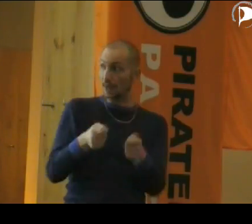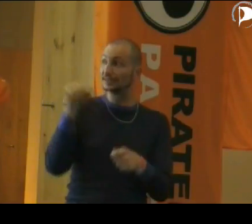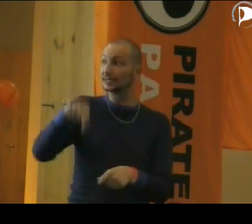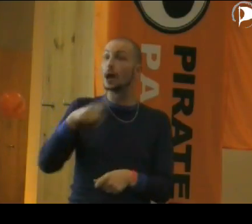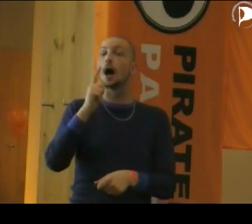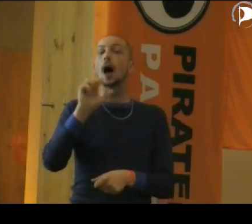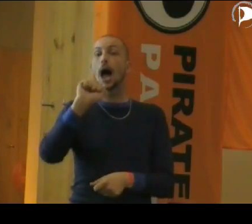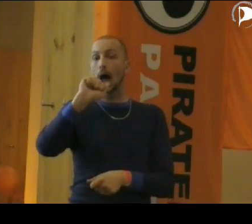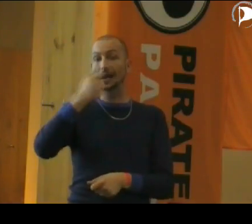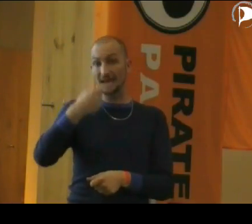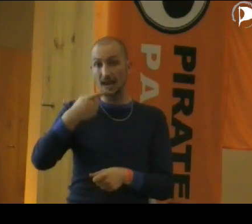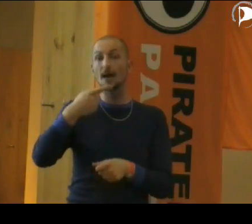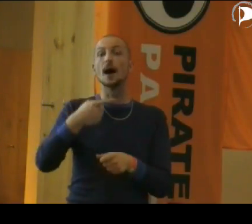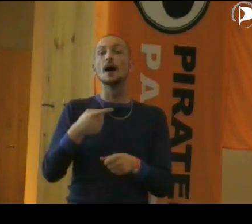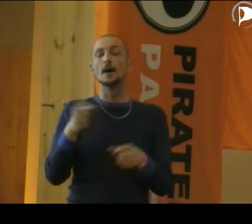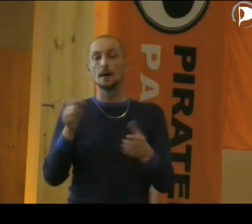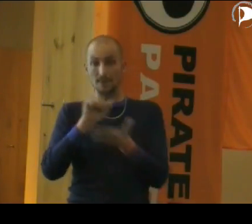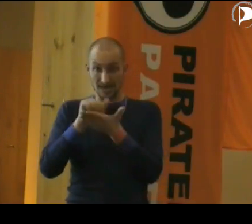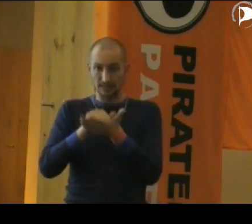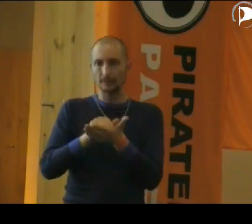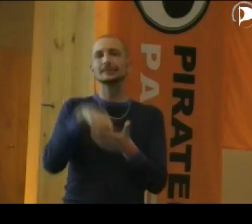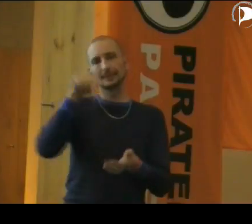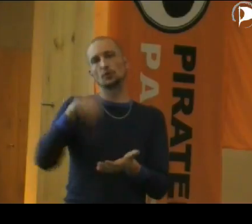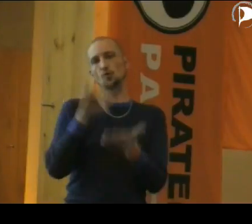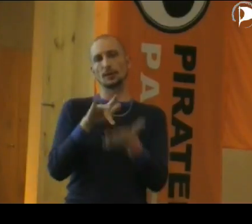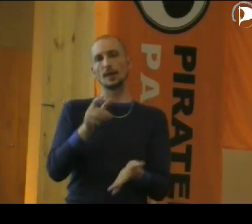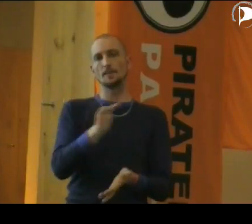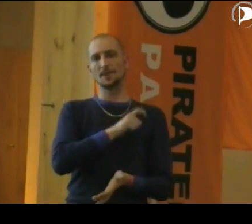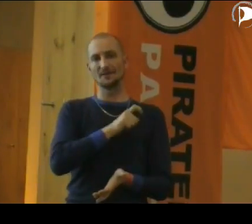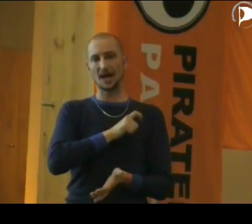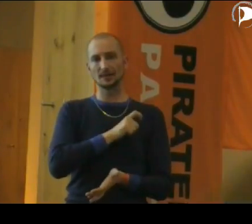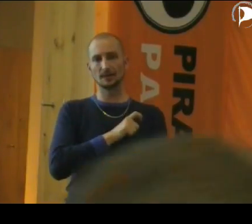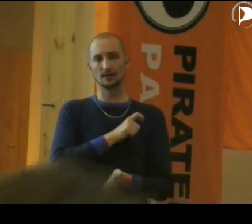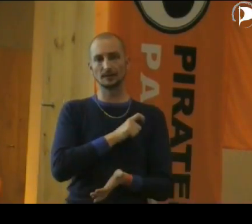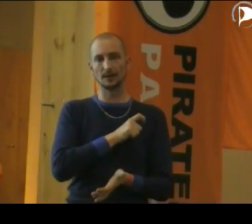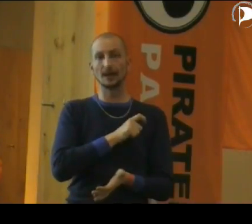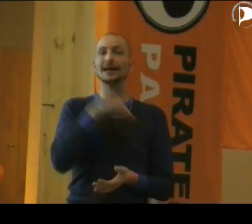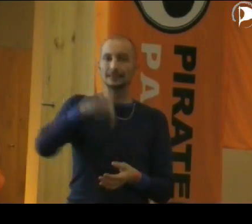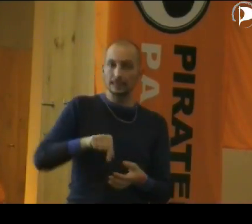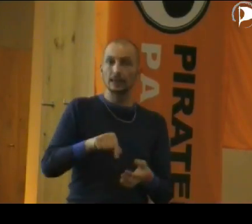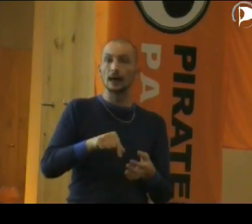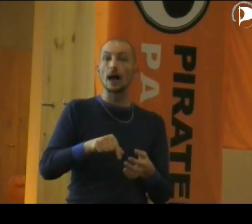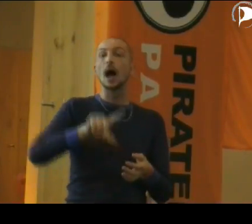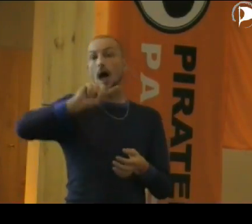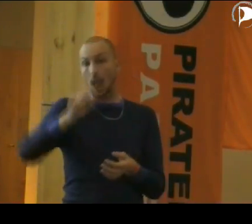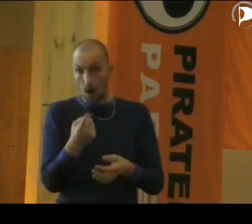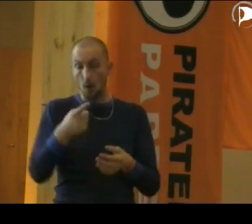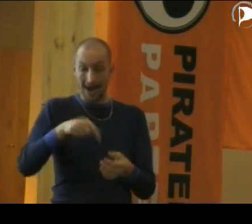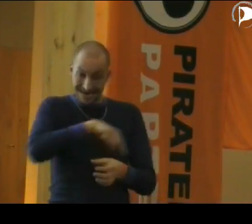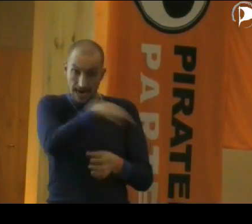mitgearbeitet aber es beleidigt hat auch unter anderem einen kreisverkehr zu